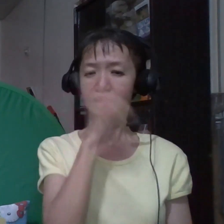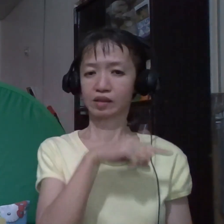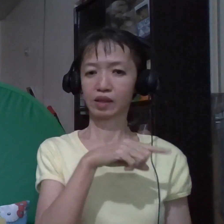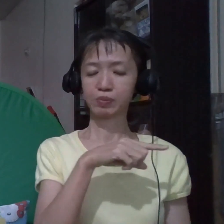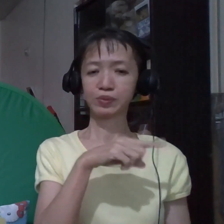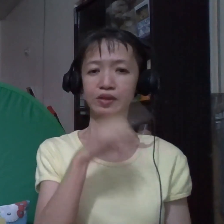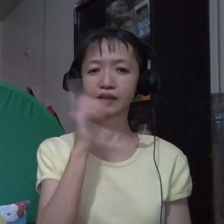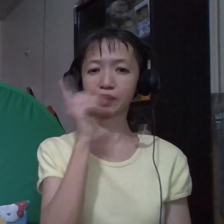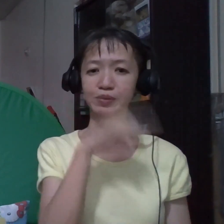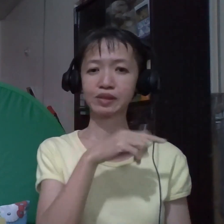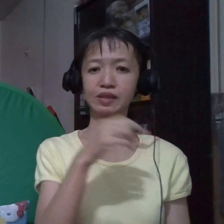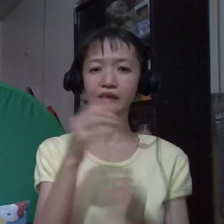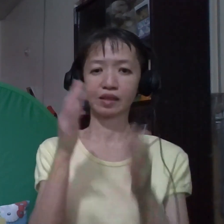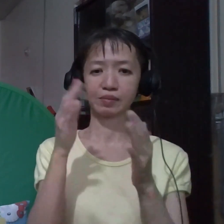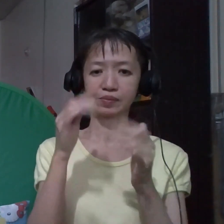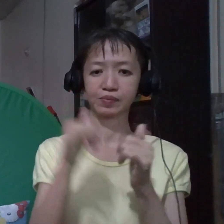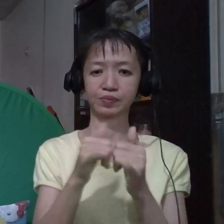나, 나쁜 사람